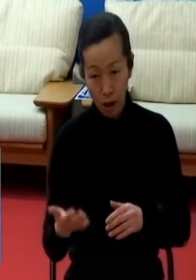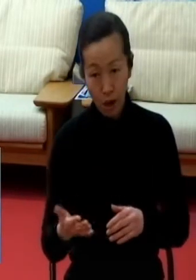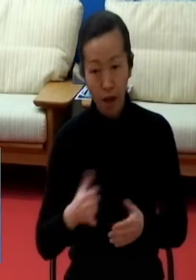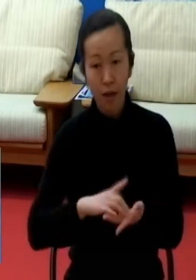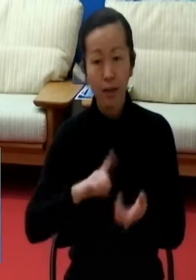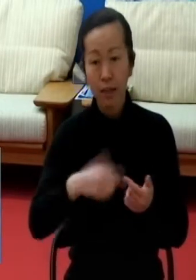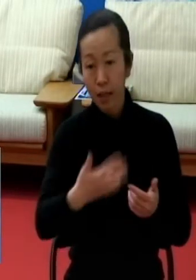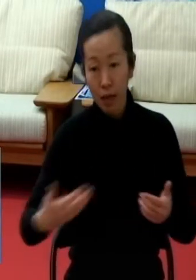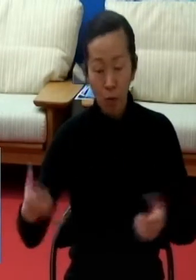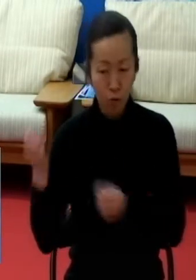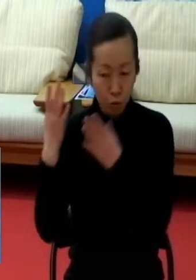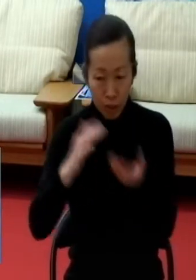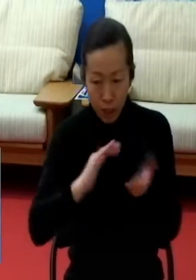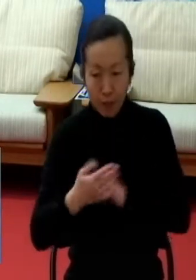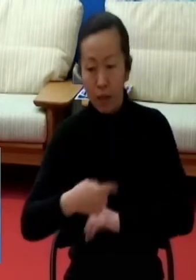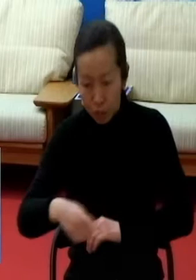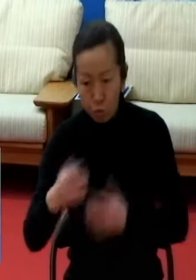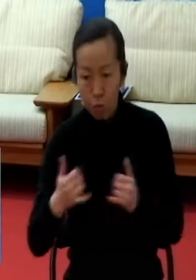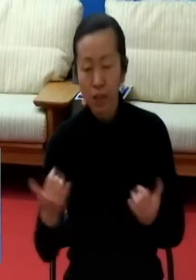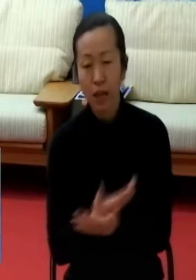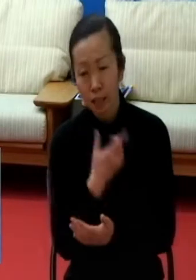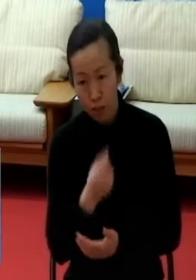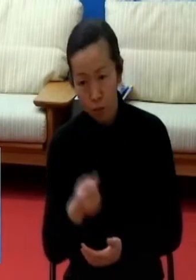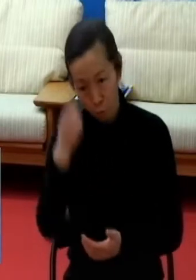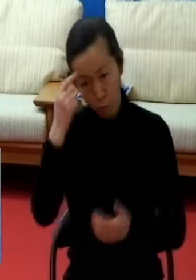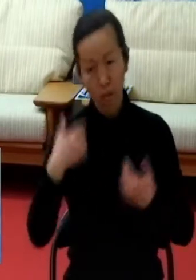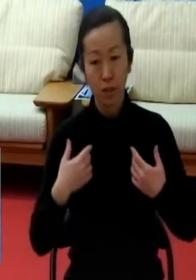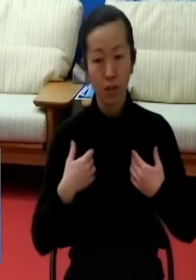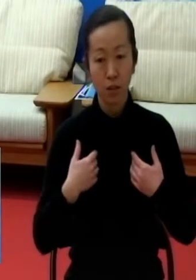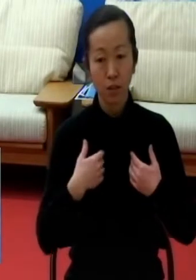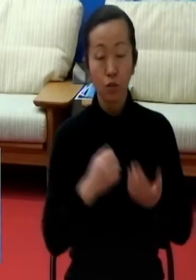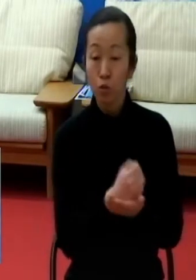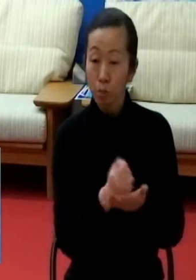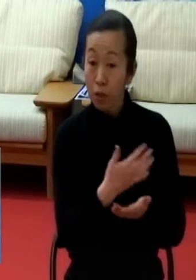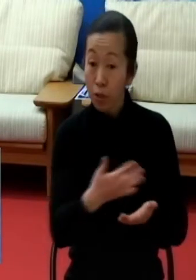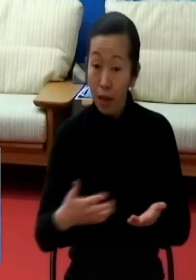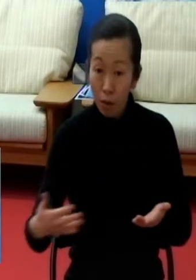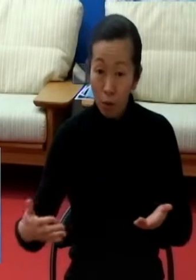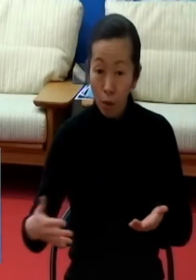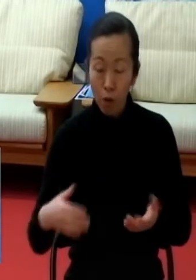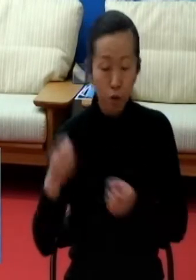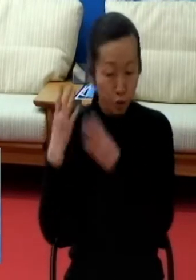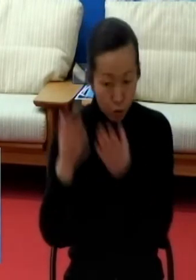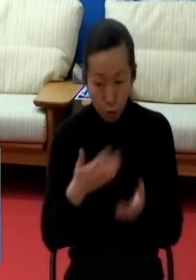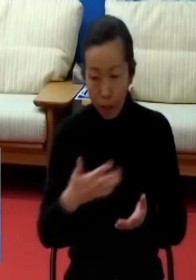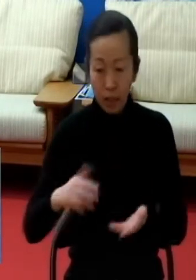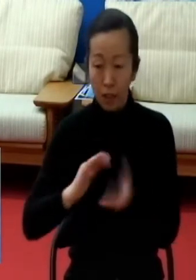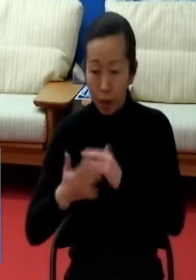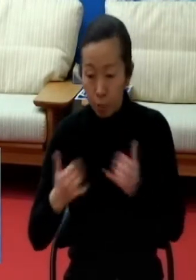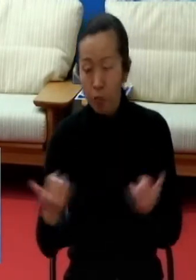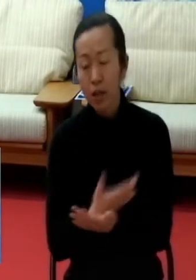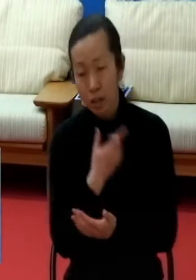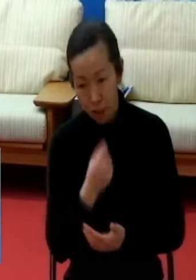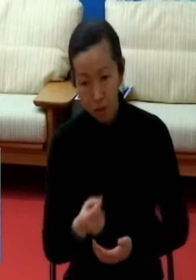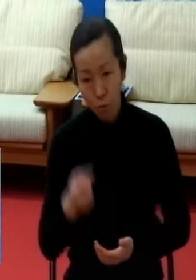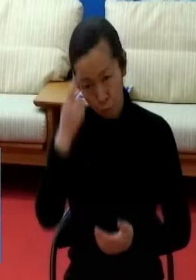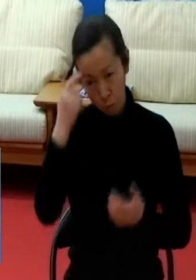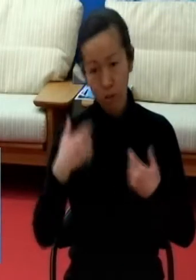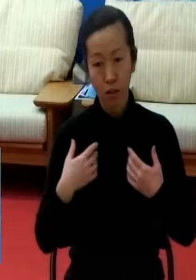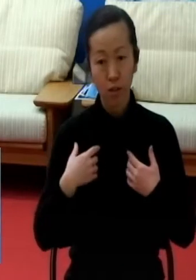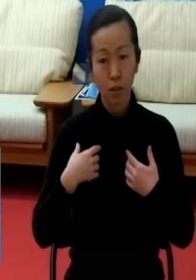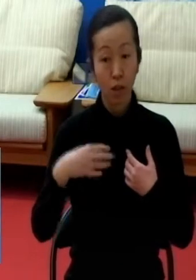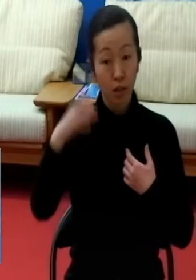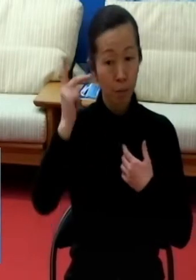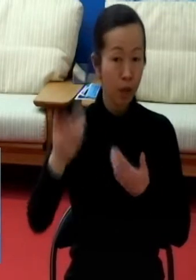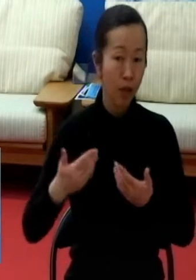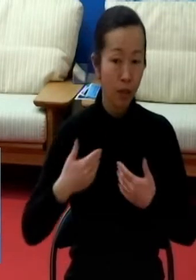이 운명의 흐름을 축복의 흐름으로 바꾸자. この運命の流れを祝福の流れに変えましょうと。 예, 이게 하나님의 주신 생각이에요. それが神